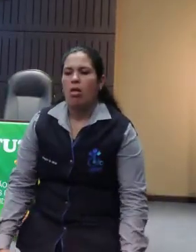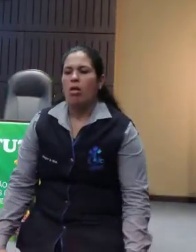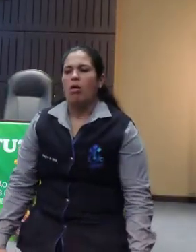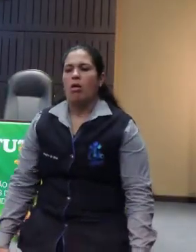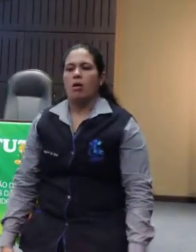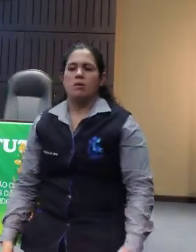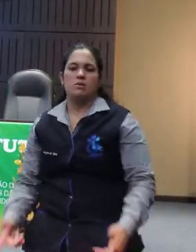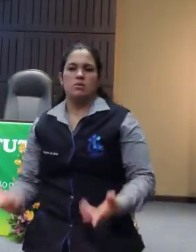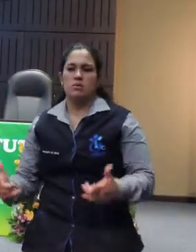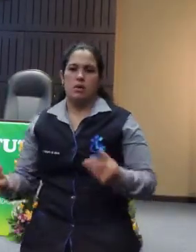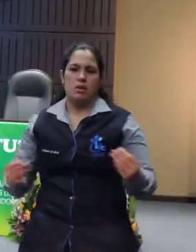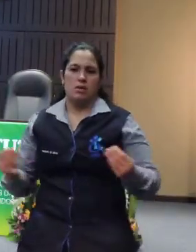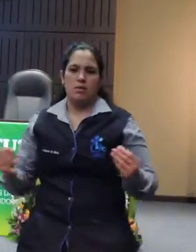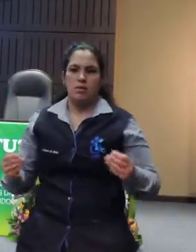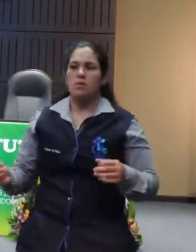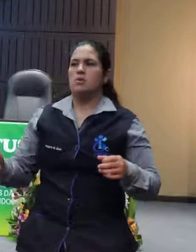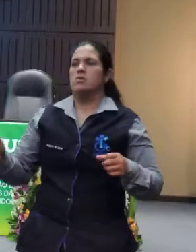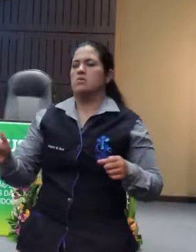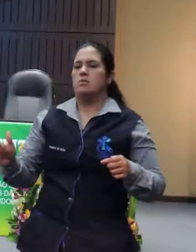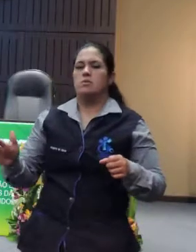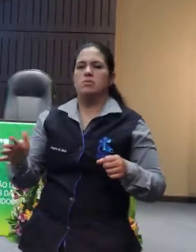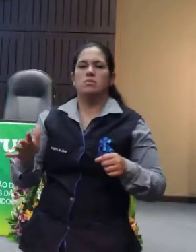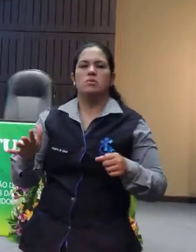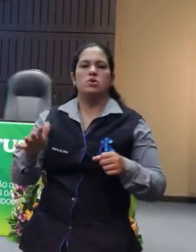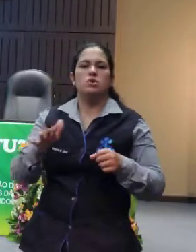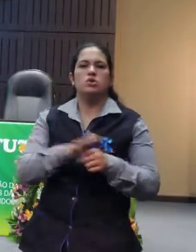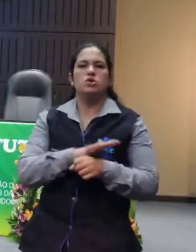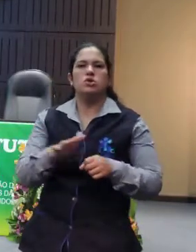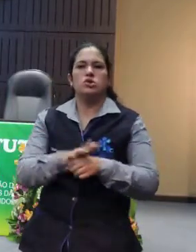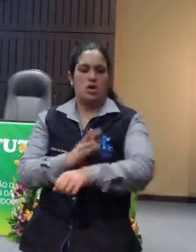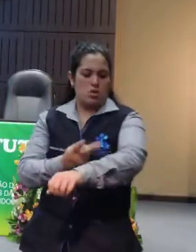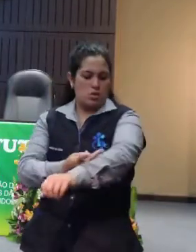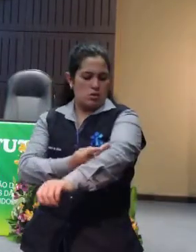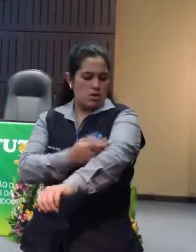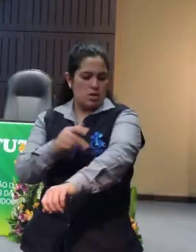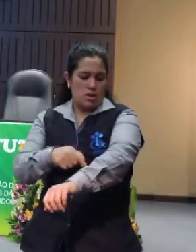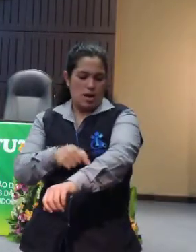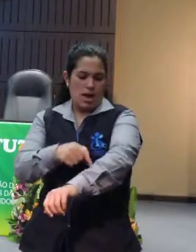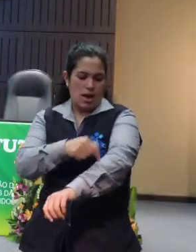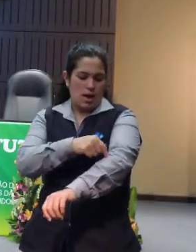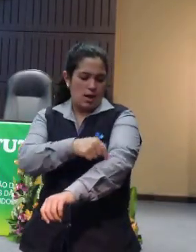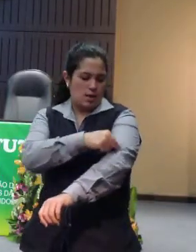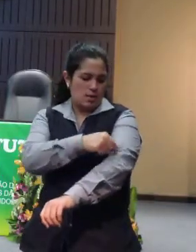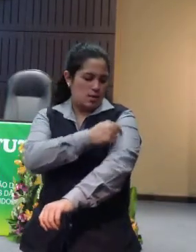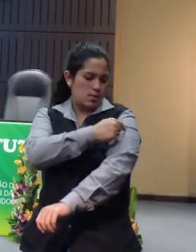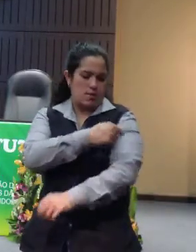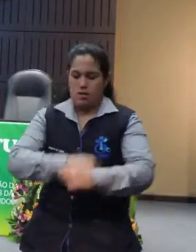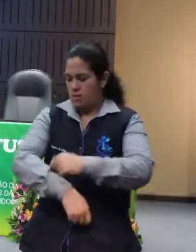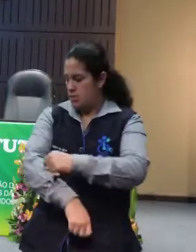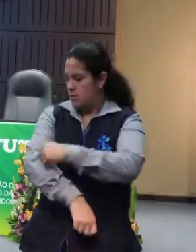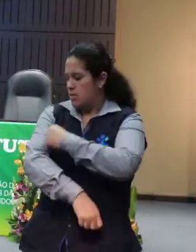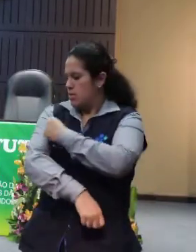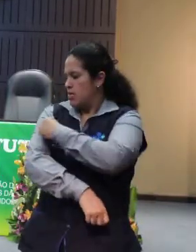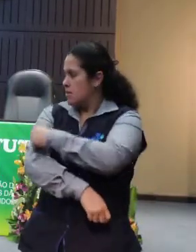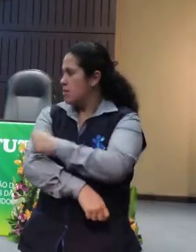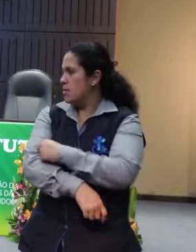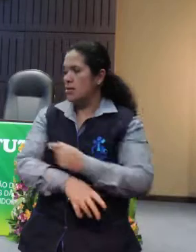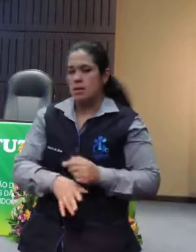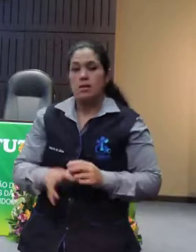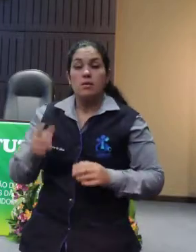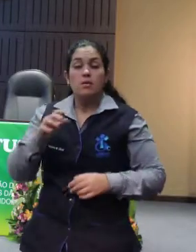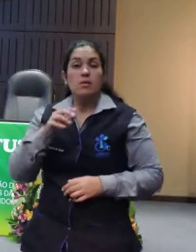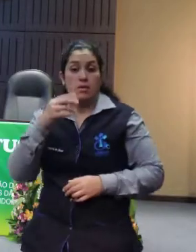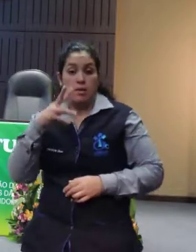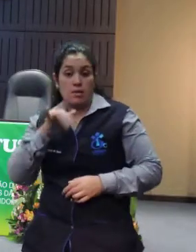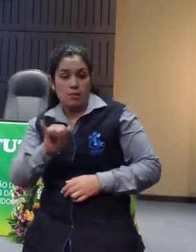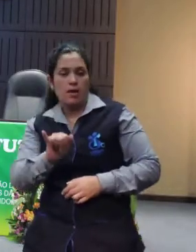É. Aí cheio de arte no corpo. Meu Deus, aquilo ali é arte, Jesus amado. Sabe? Aí você vai para uma